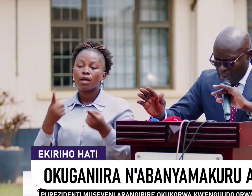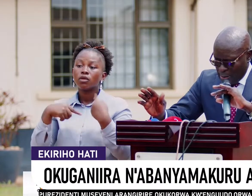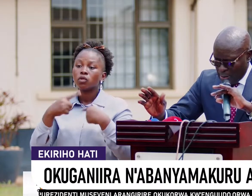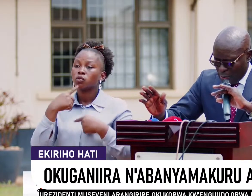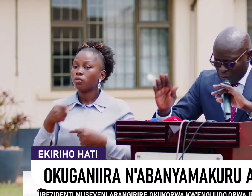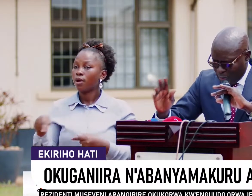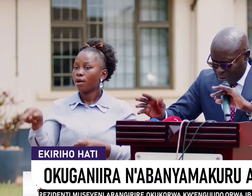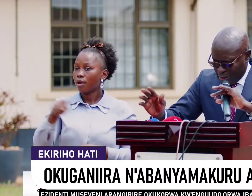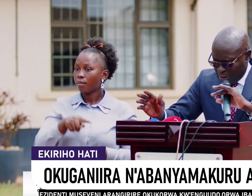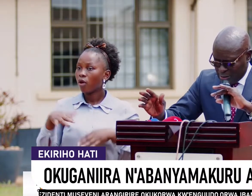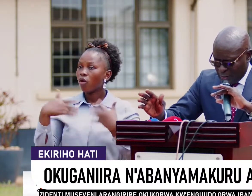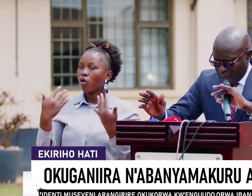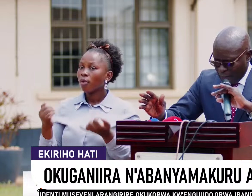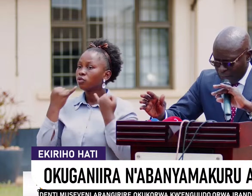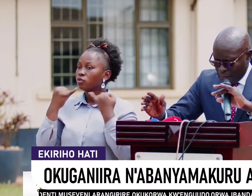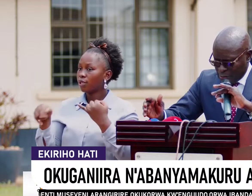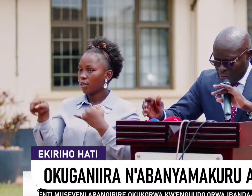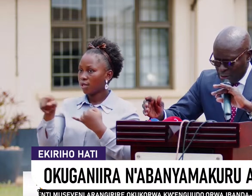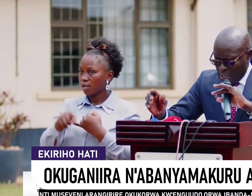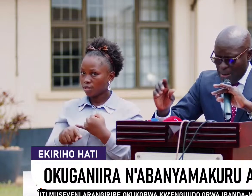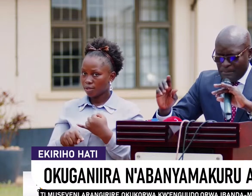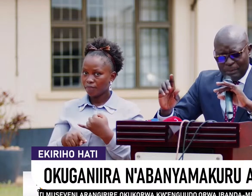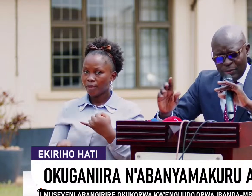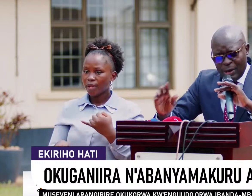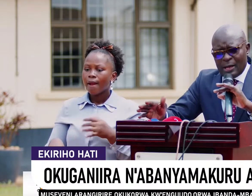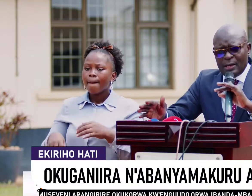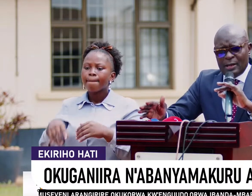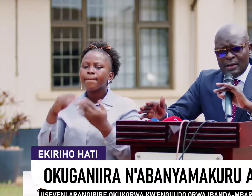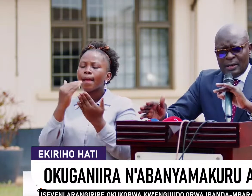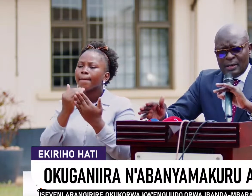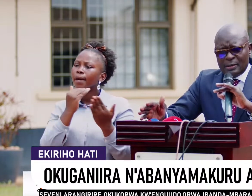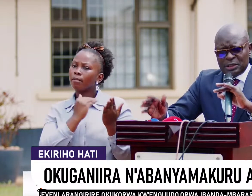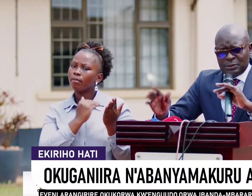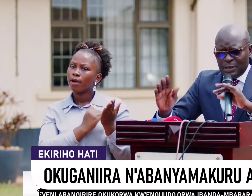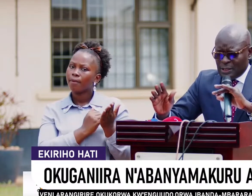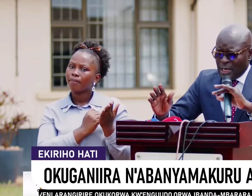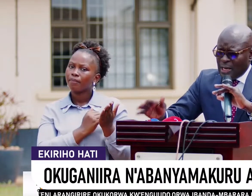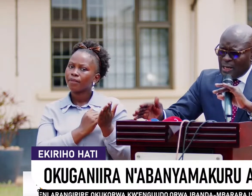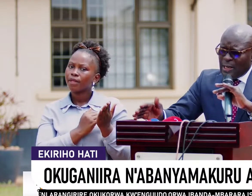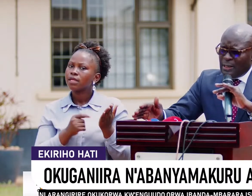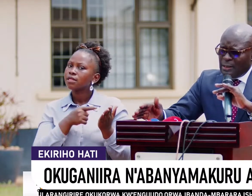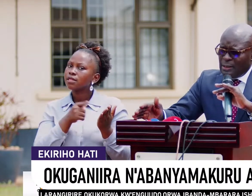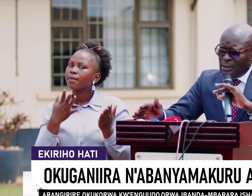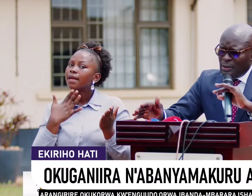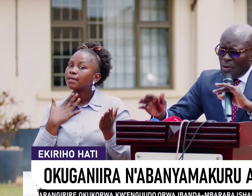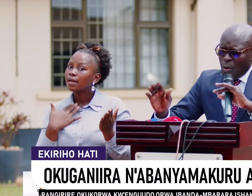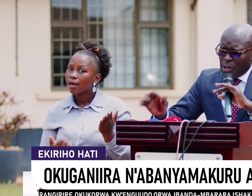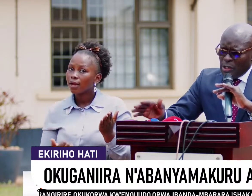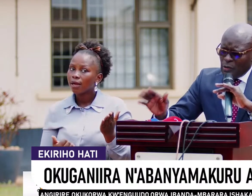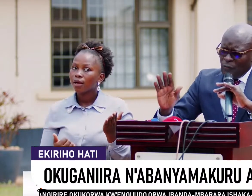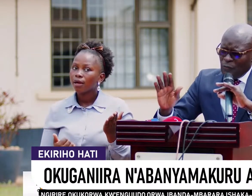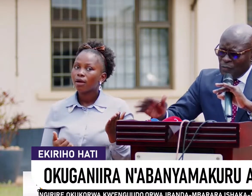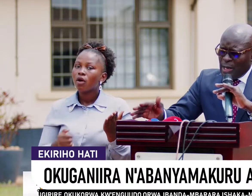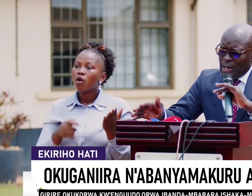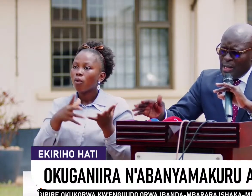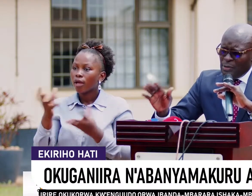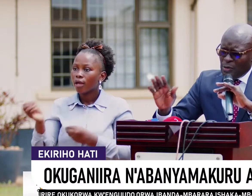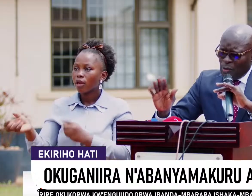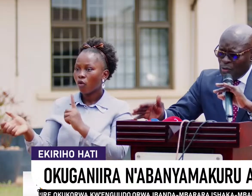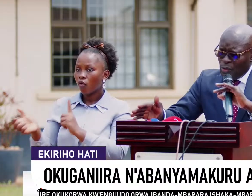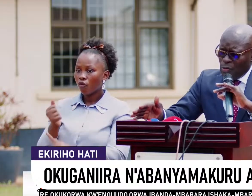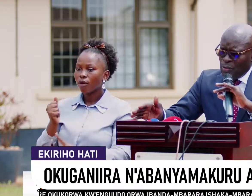tubagamba oba tubategeeza nti empapula zibeetaaga ogenda